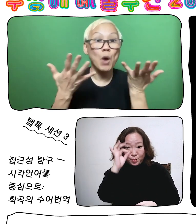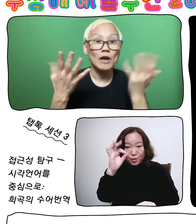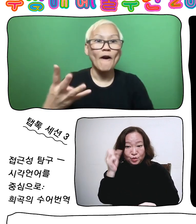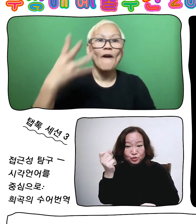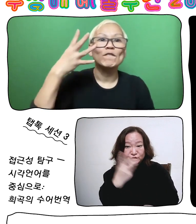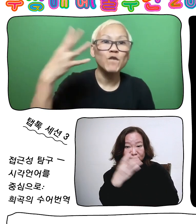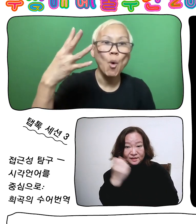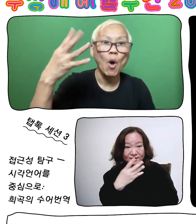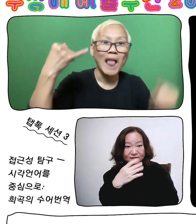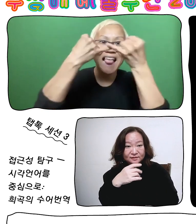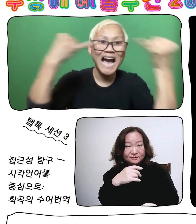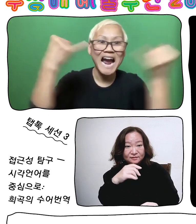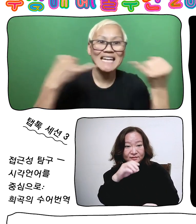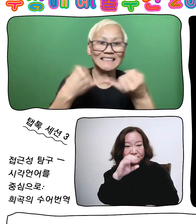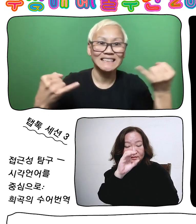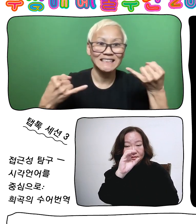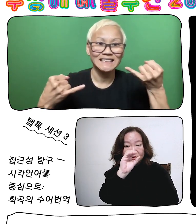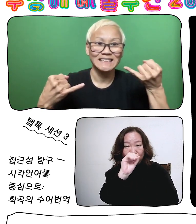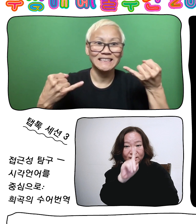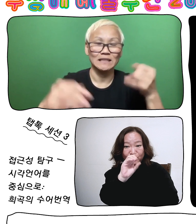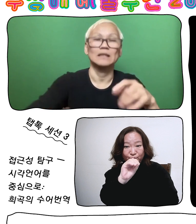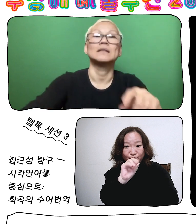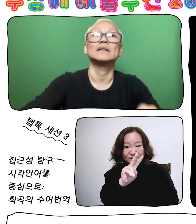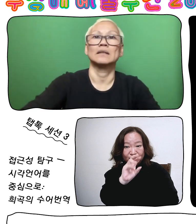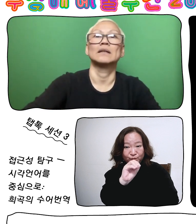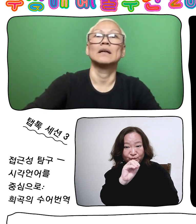마지막 단락입니다.